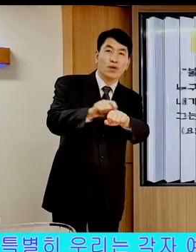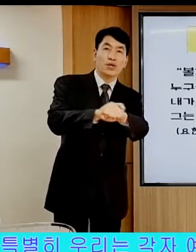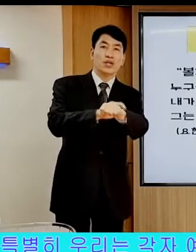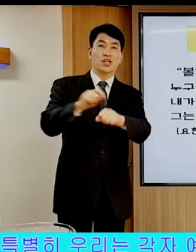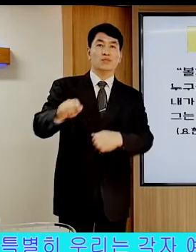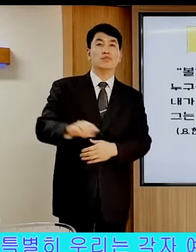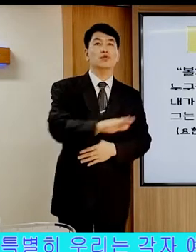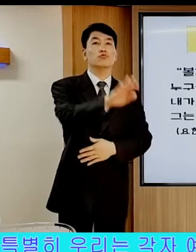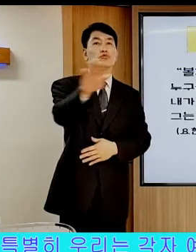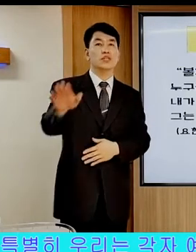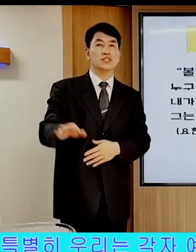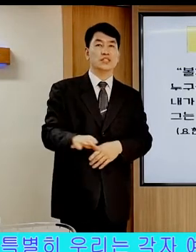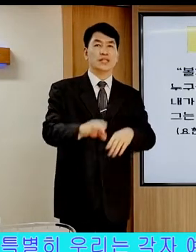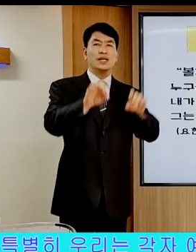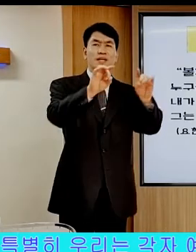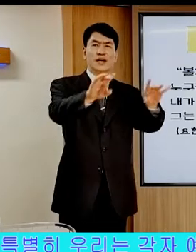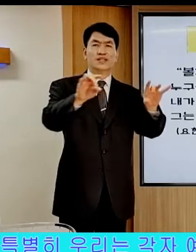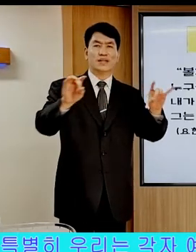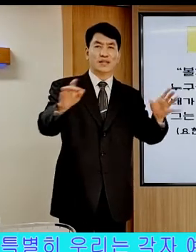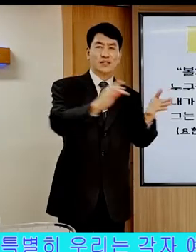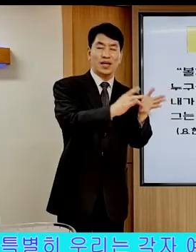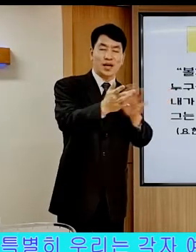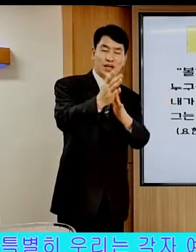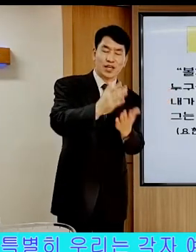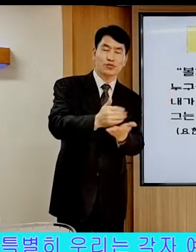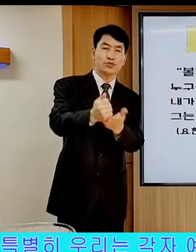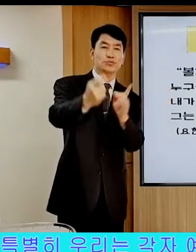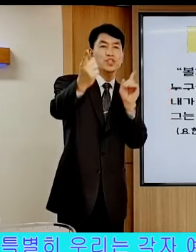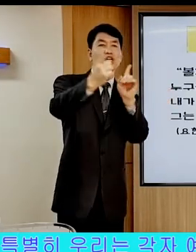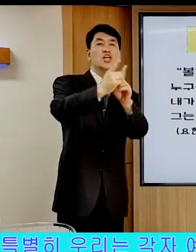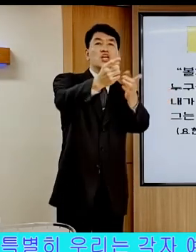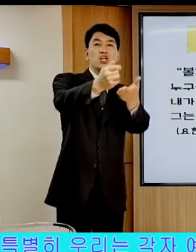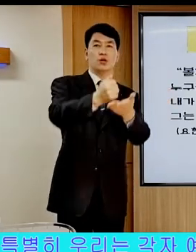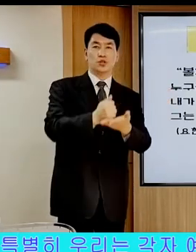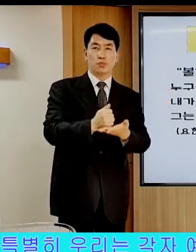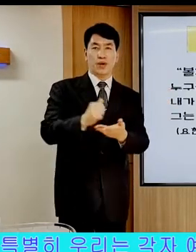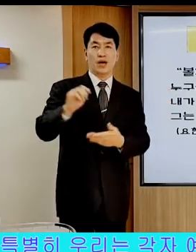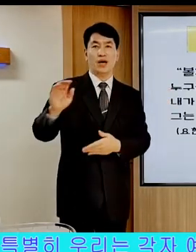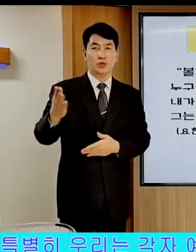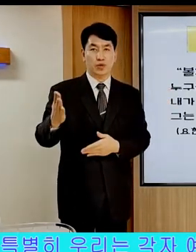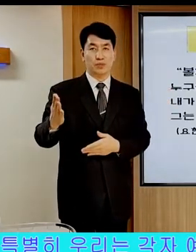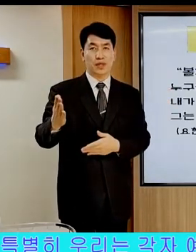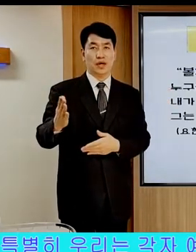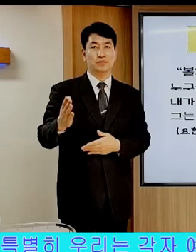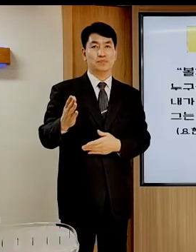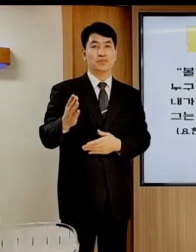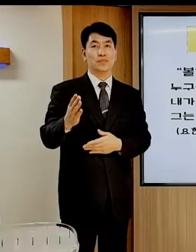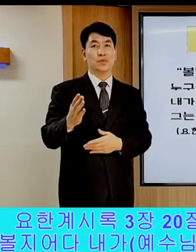특별히 우리는 각자 예수님을 영접해야 됩니다.